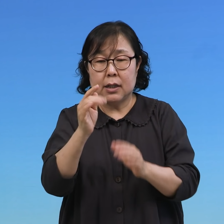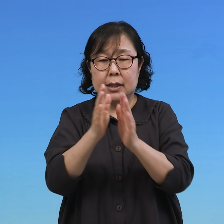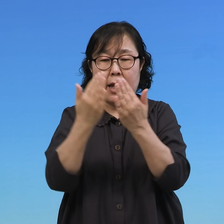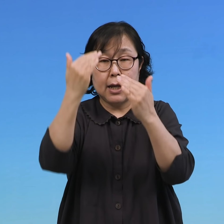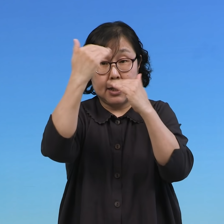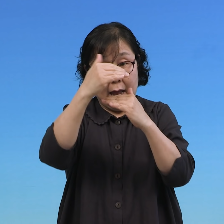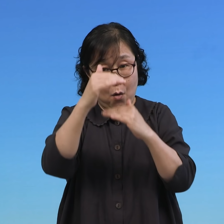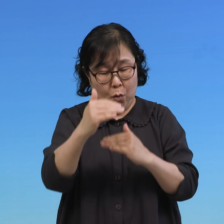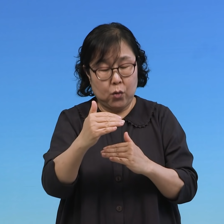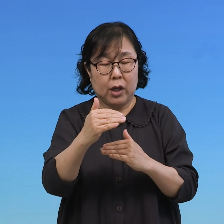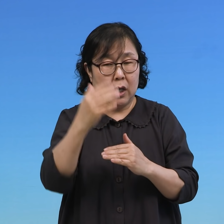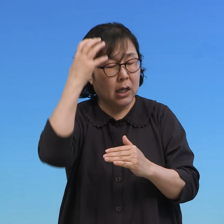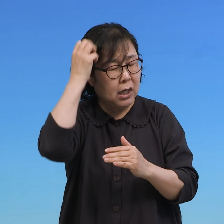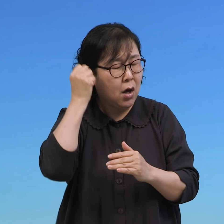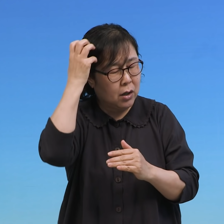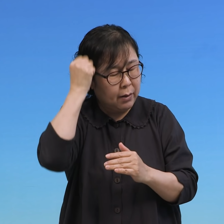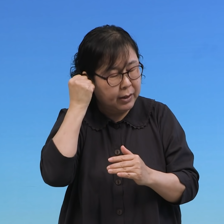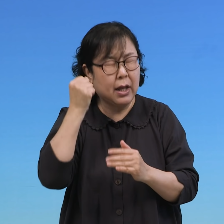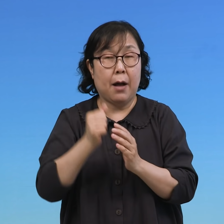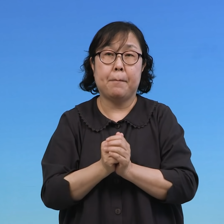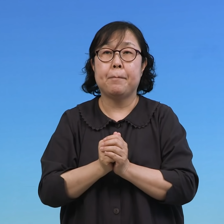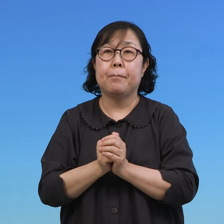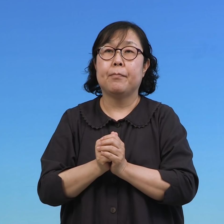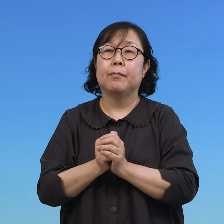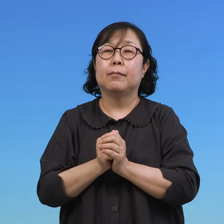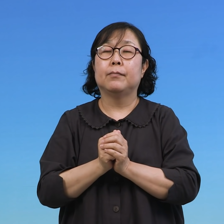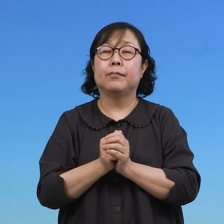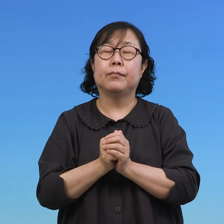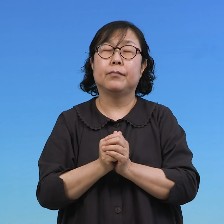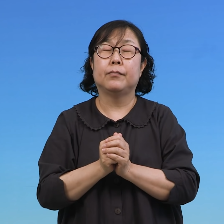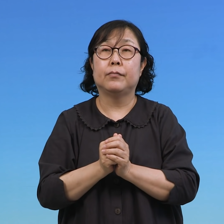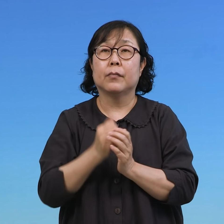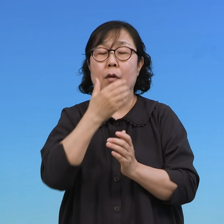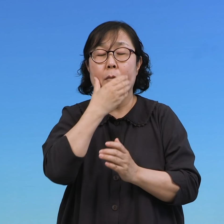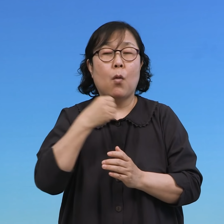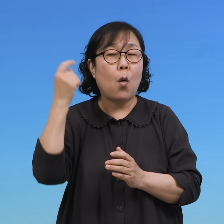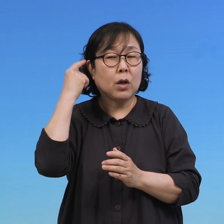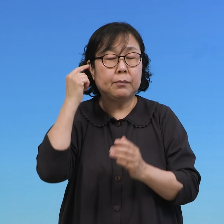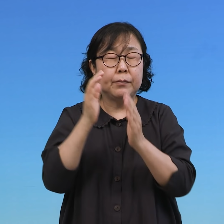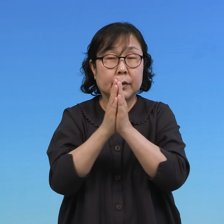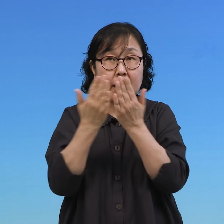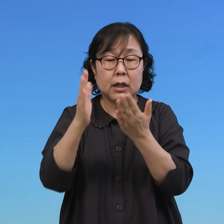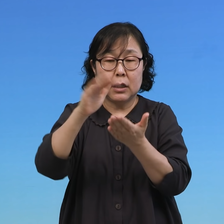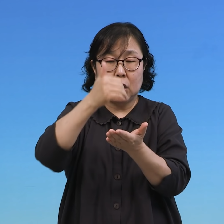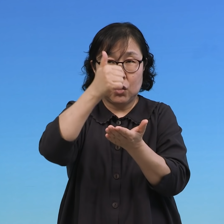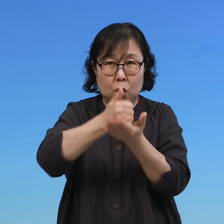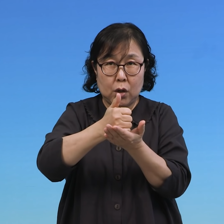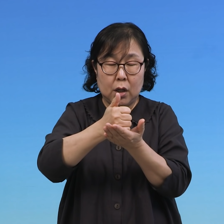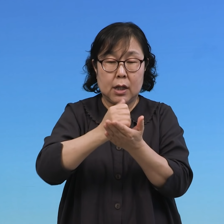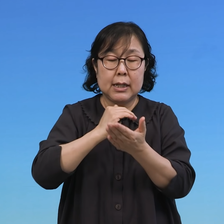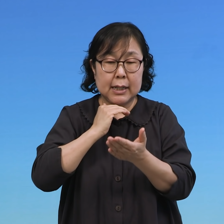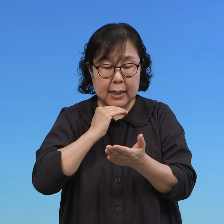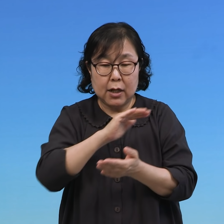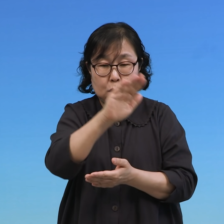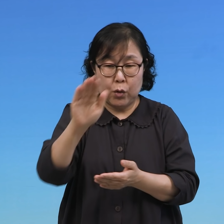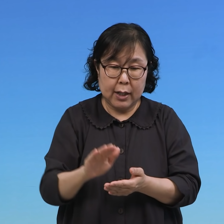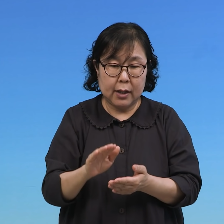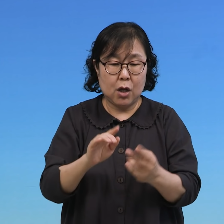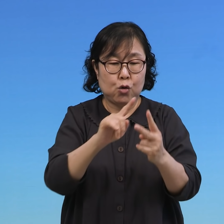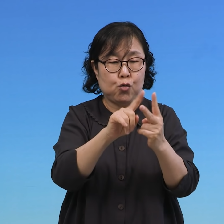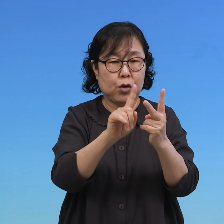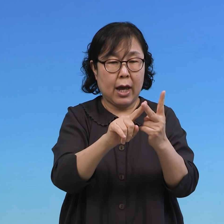수가 없습니다. 내용을 한번 들어보십시오. 본회포가 이런 말을 해요. 복음서는 그리스도를 기다리는 우리에게